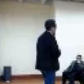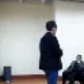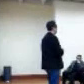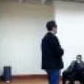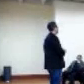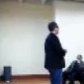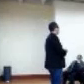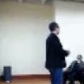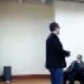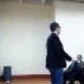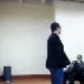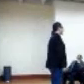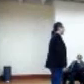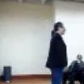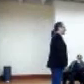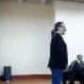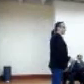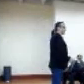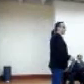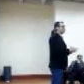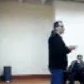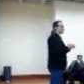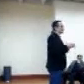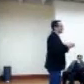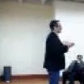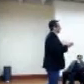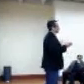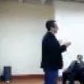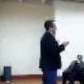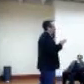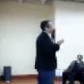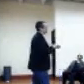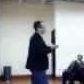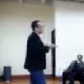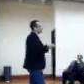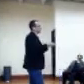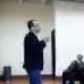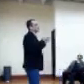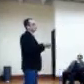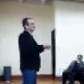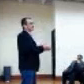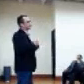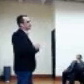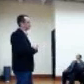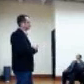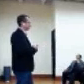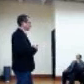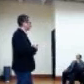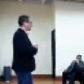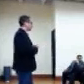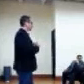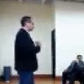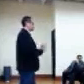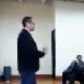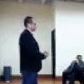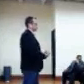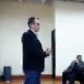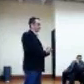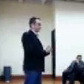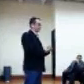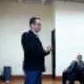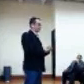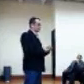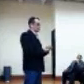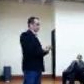topé con aquello, bueno, ¿qué hago? ¿Comienzo yo a quitar subjetivamente esa información? ¿O